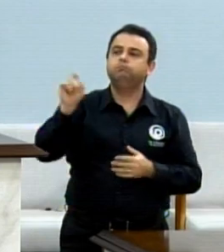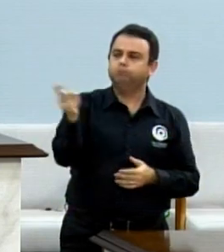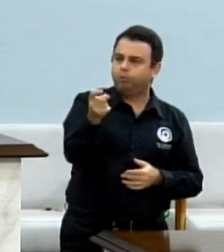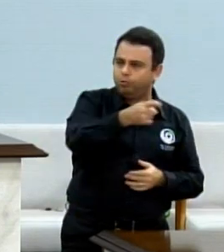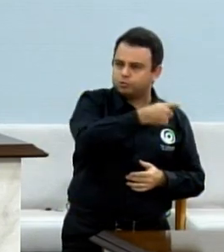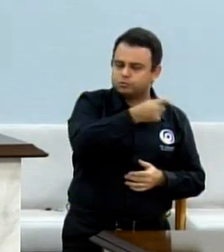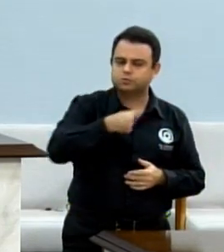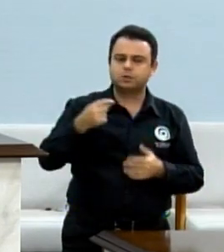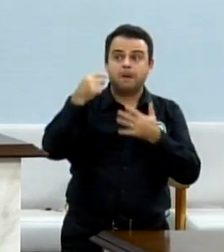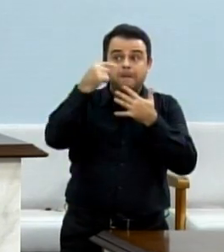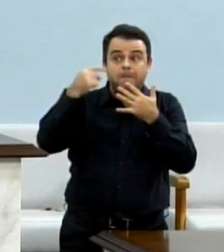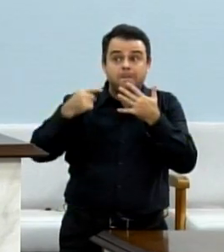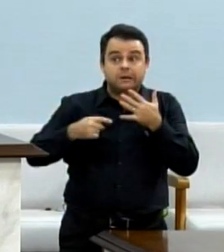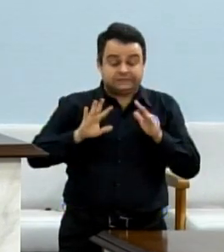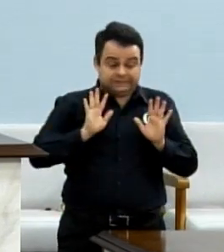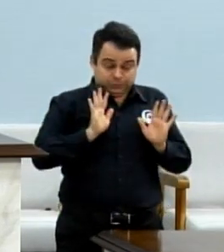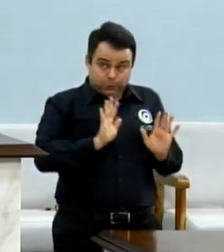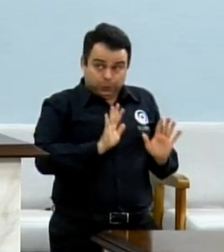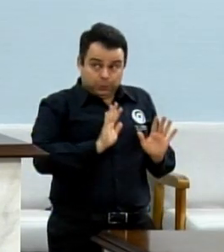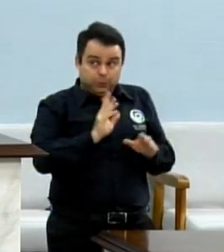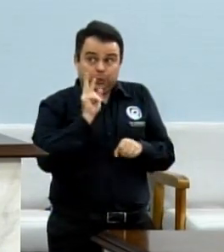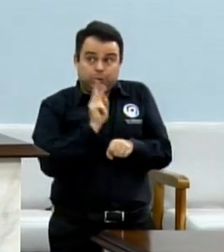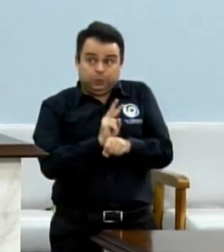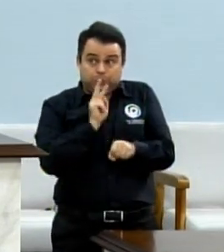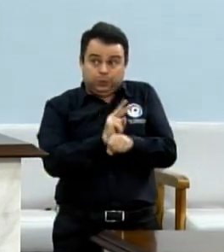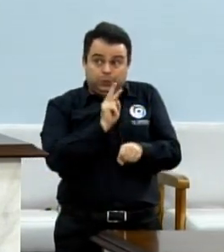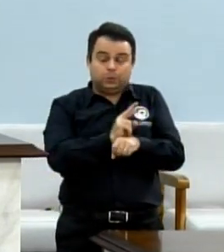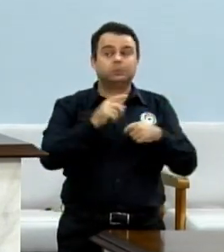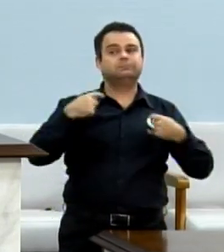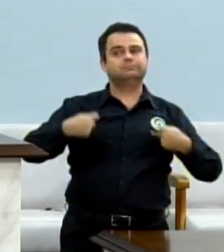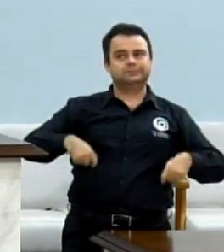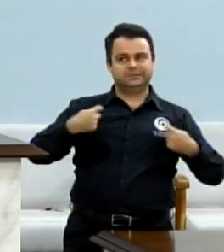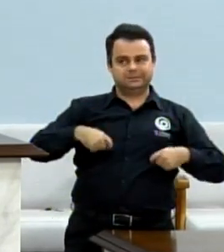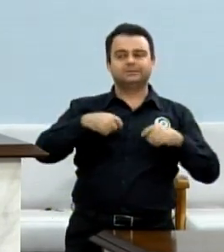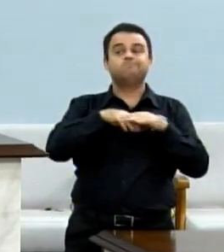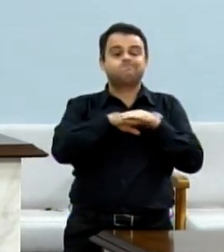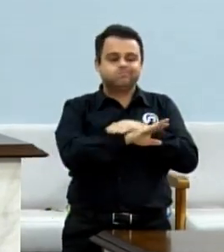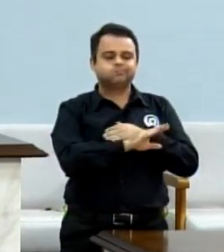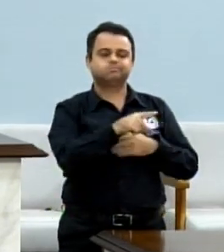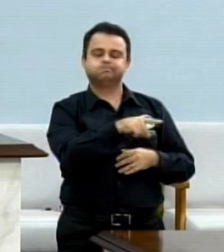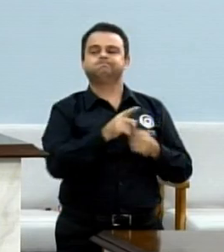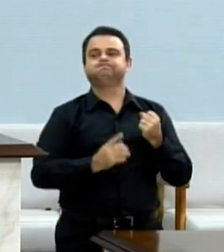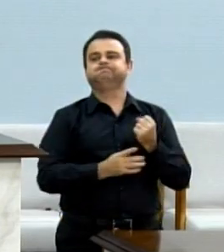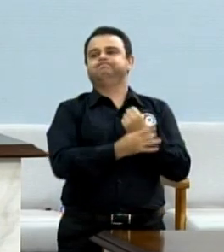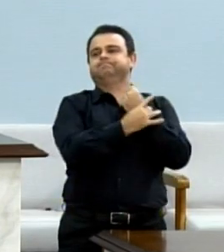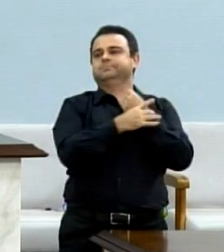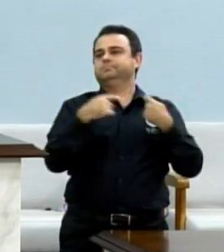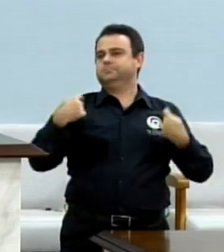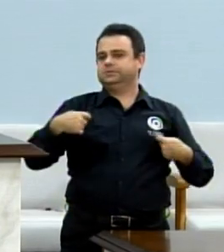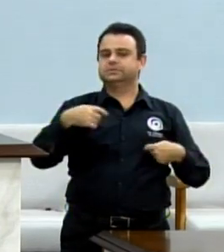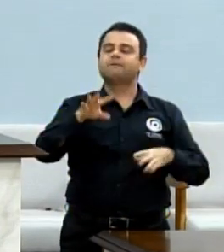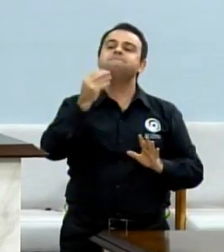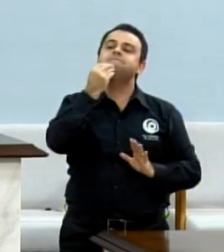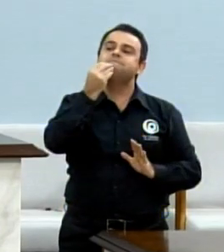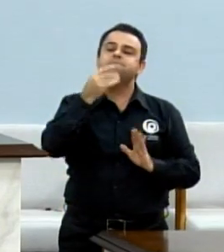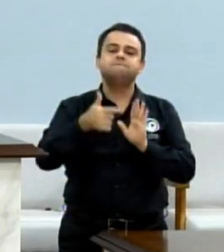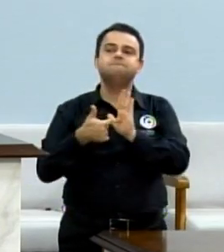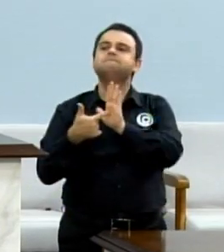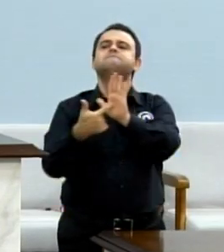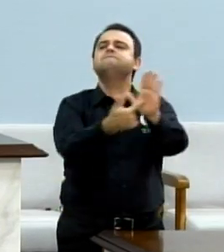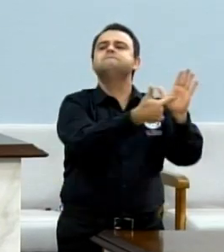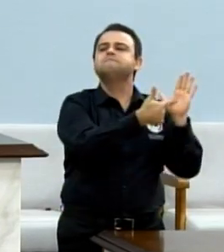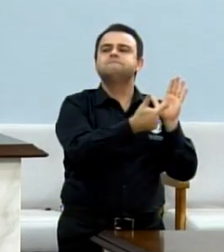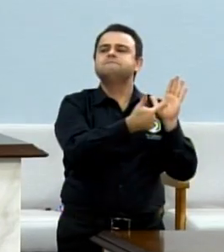inúmeros dados sensíveis, né, que transitam aqui dentro da prefeitura. Então, a gente tem que demonstrar para essas pessoas, para os titulares